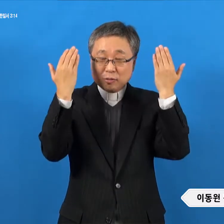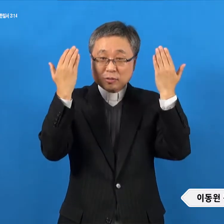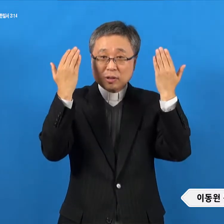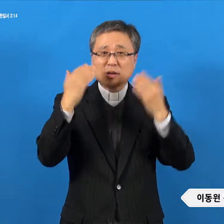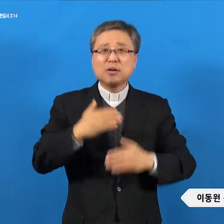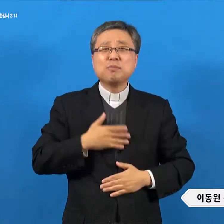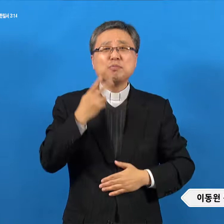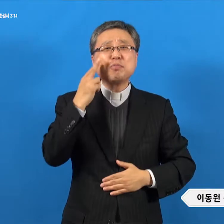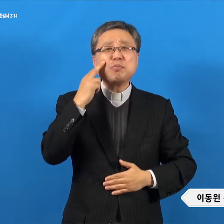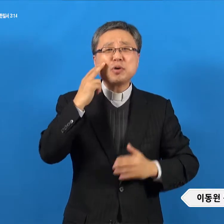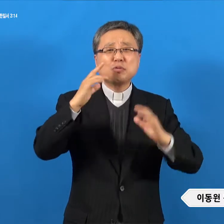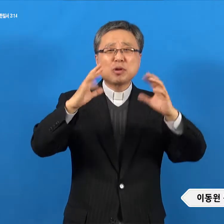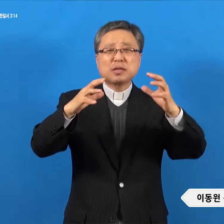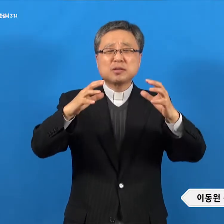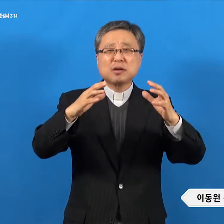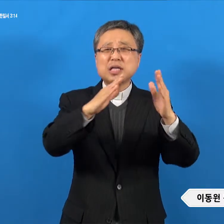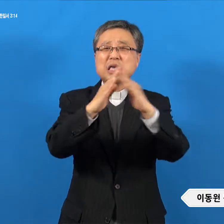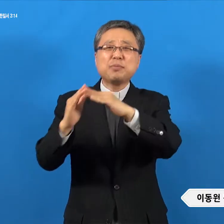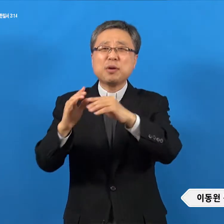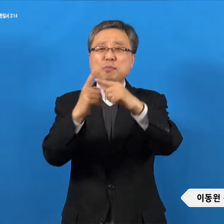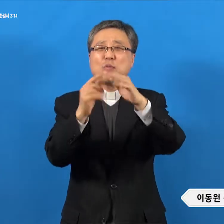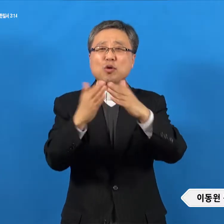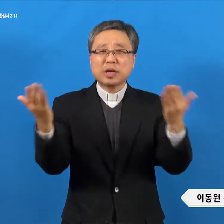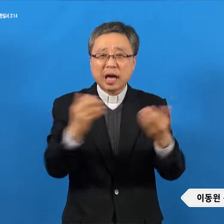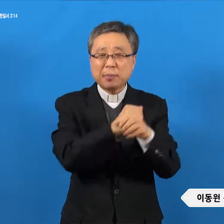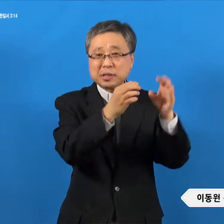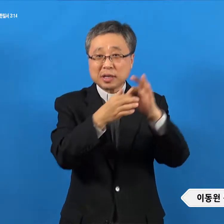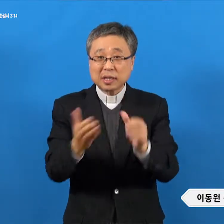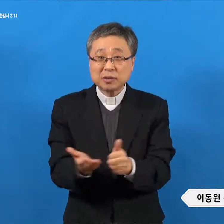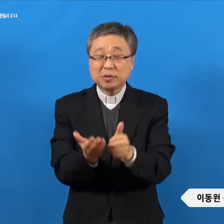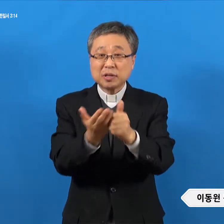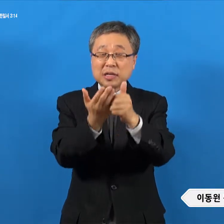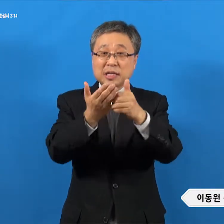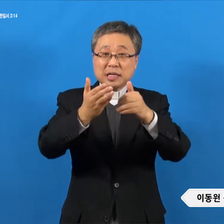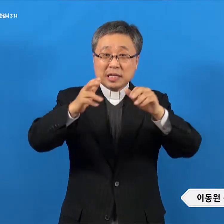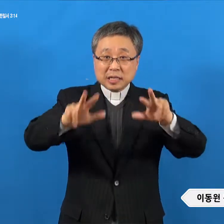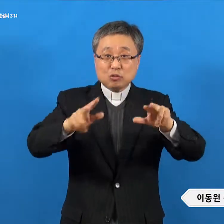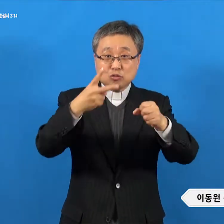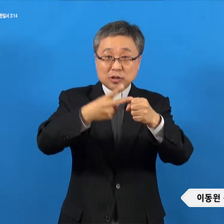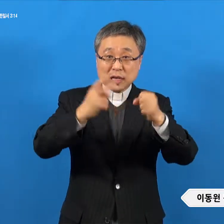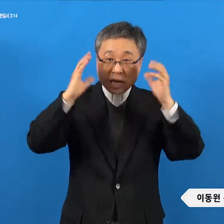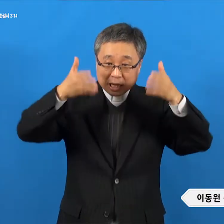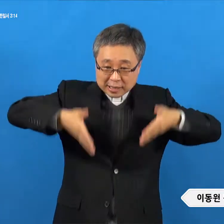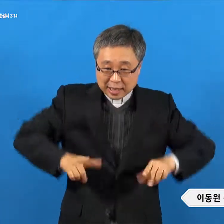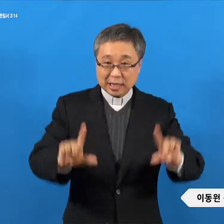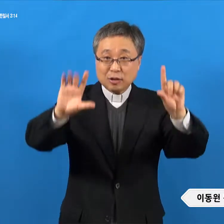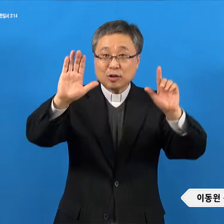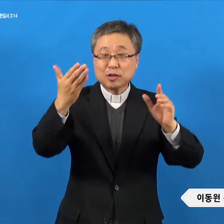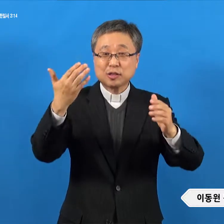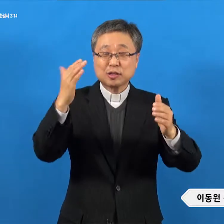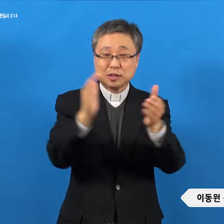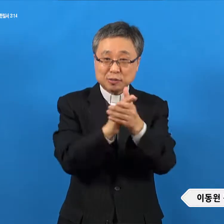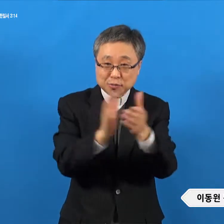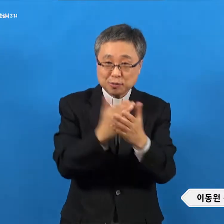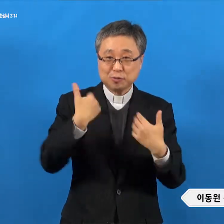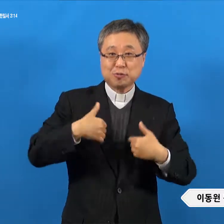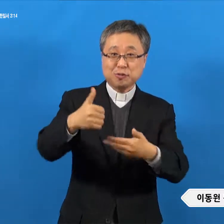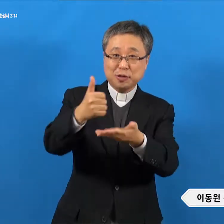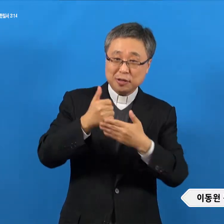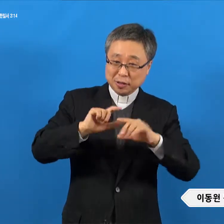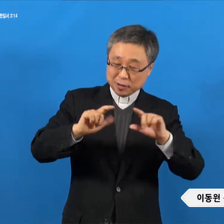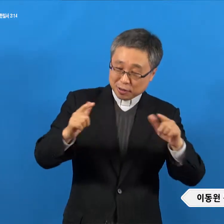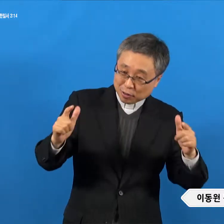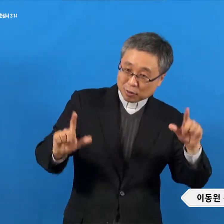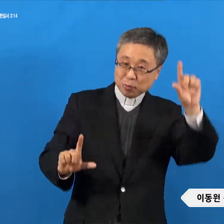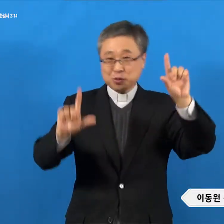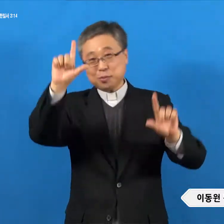이민 목회를 하면서 길렀는데 이 둘째 아이가 이제 생일날이 돼서 친구들을 초청했어요. 그래서 뭐 여러 색깔의